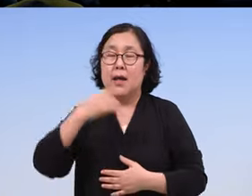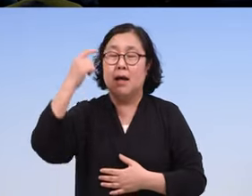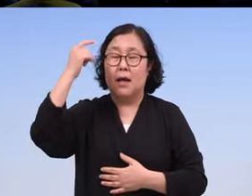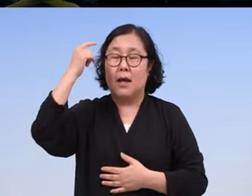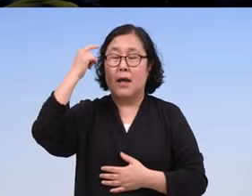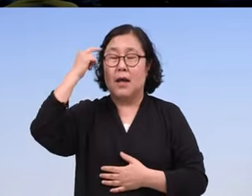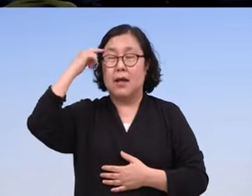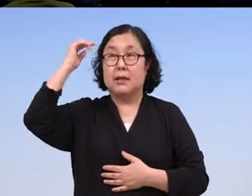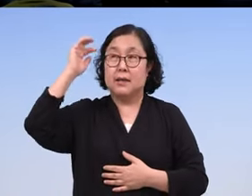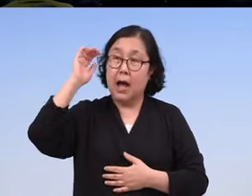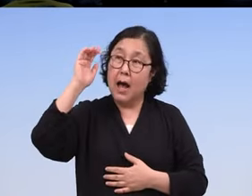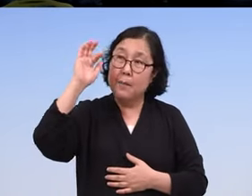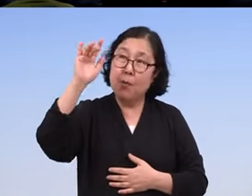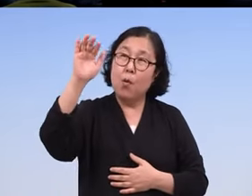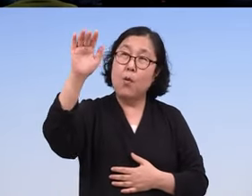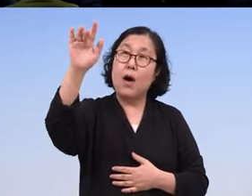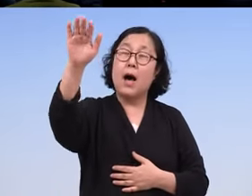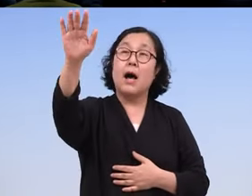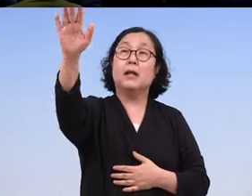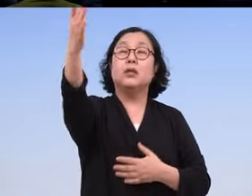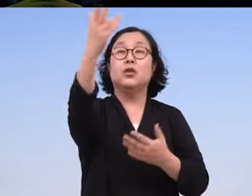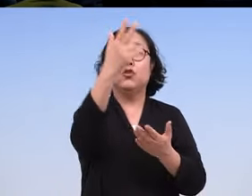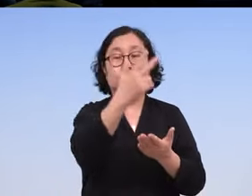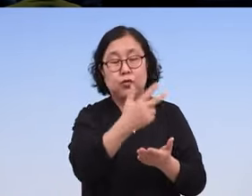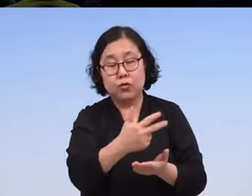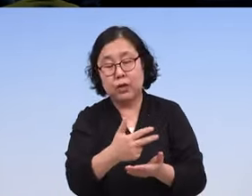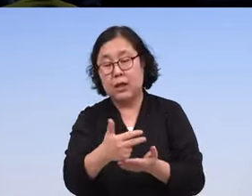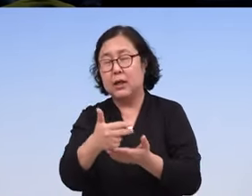내 사모하는 주님,